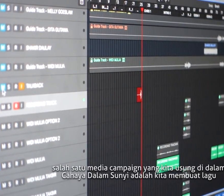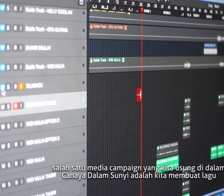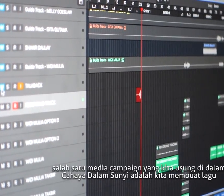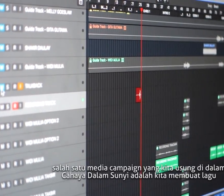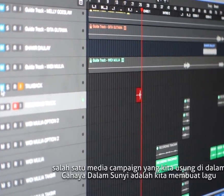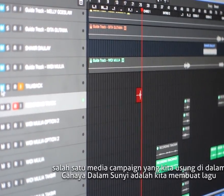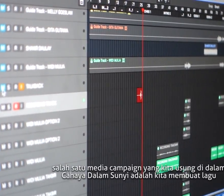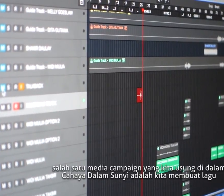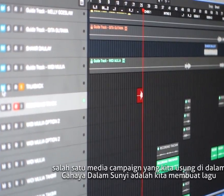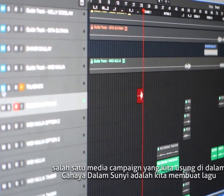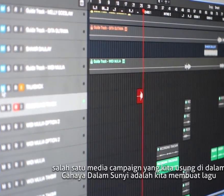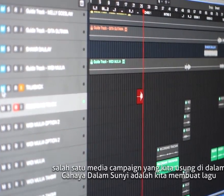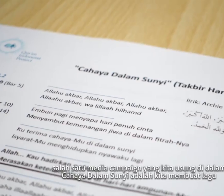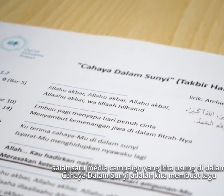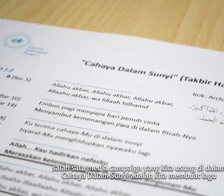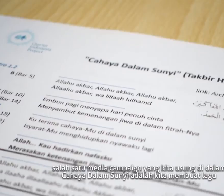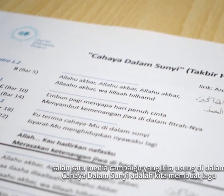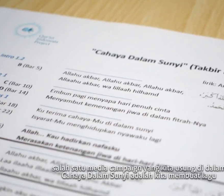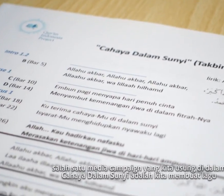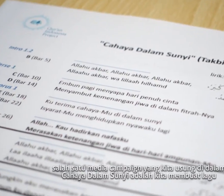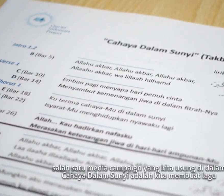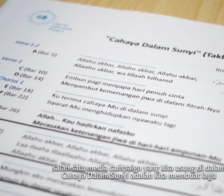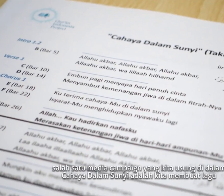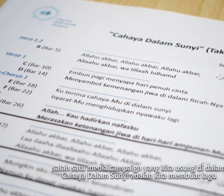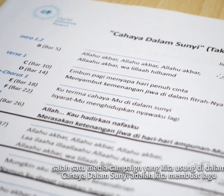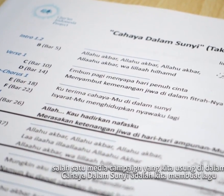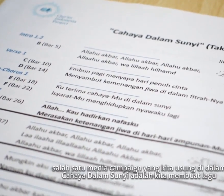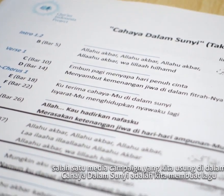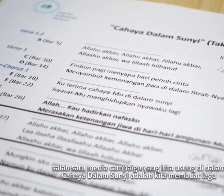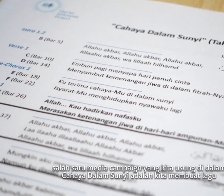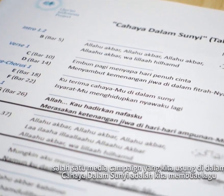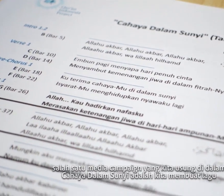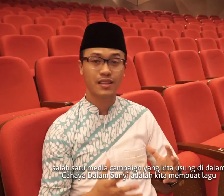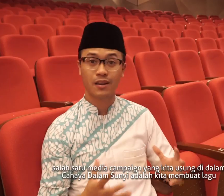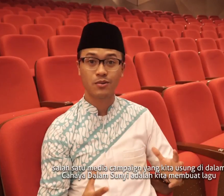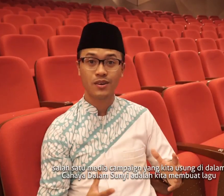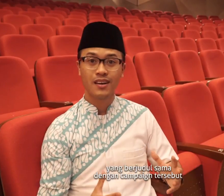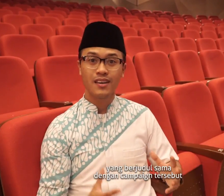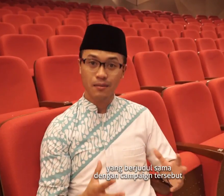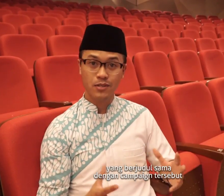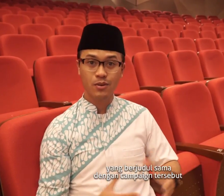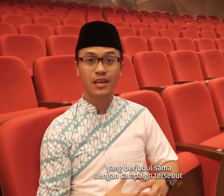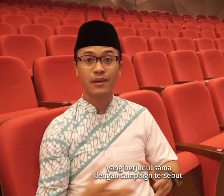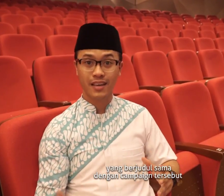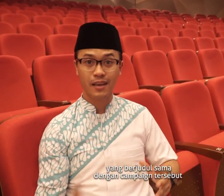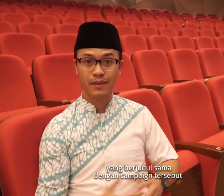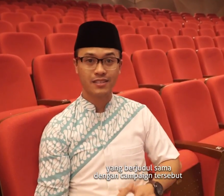Salah satu media campaign yang kita usung di dalam Cahaya Dalam Sunyi adalah kita membuat lagu yang berjudul sama dengan campaign